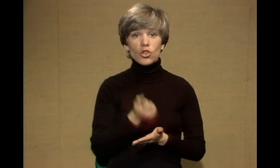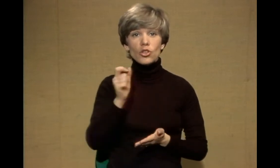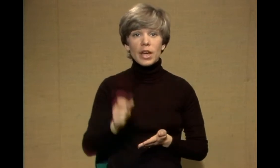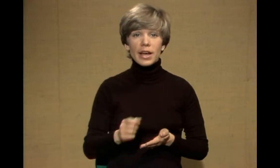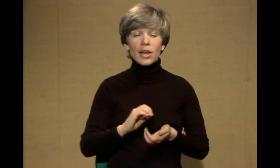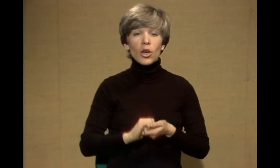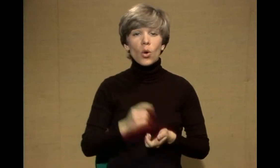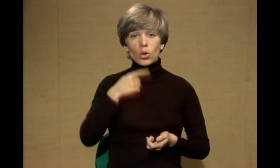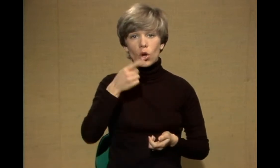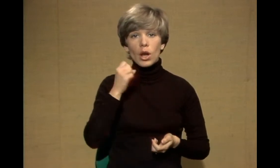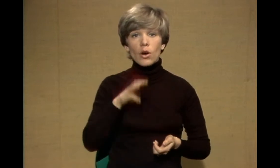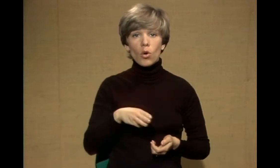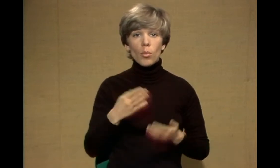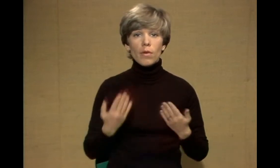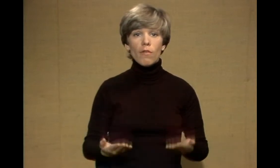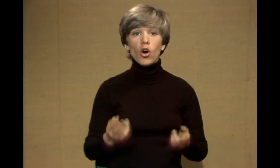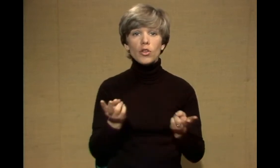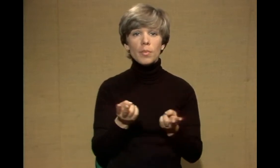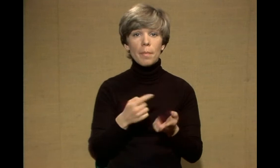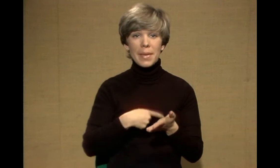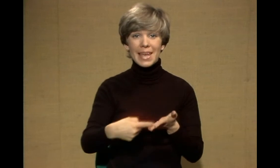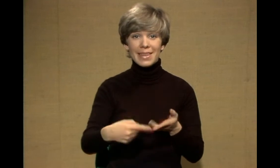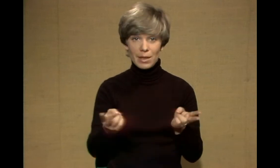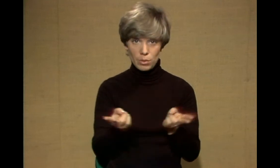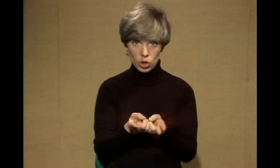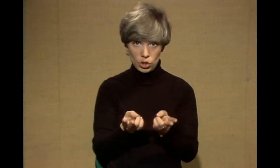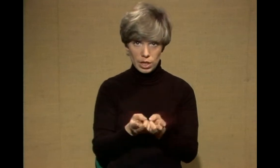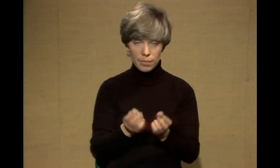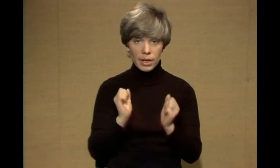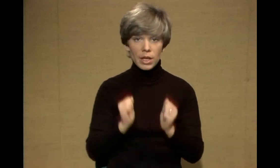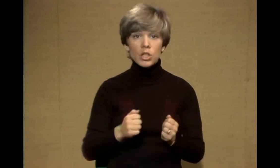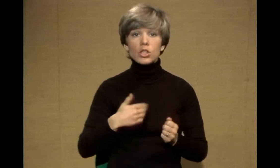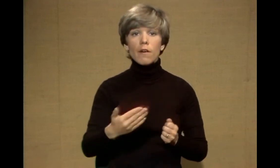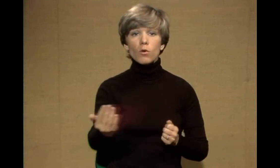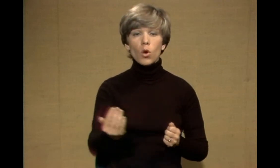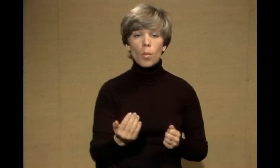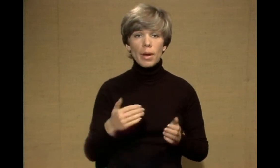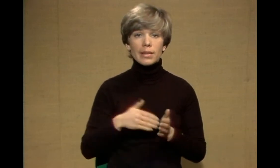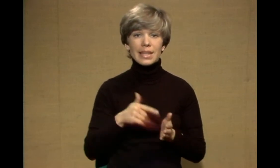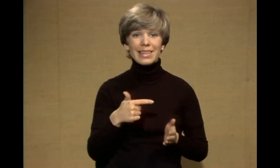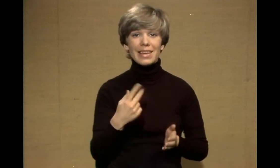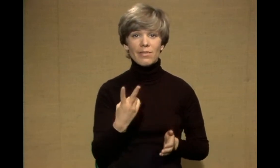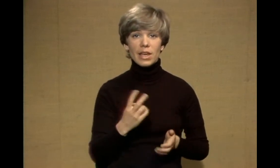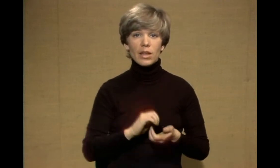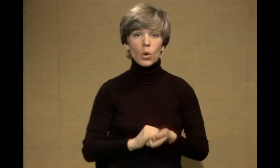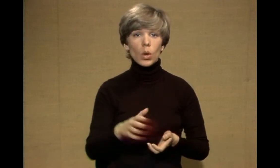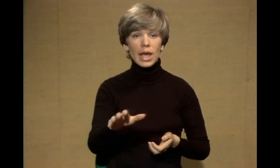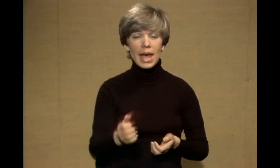teckentydare och talar om vad meningen betydde ska få komma till TV och